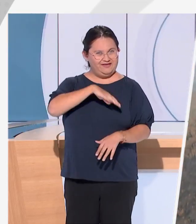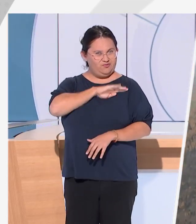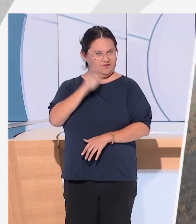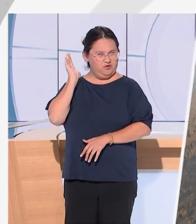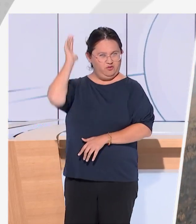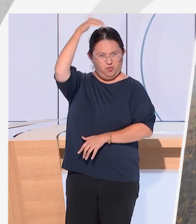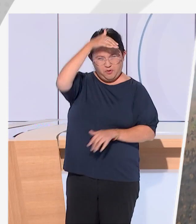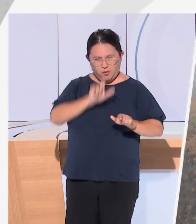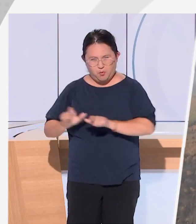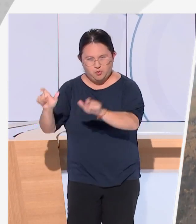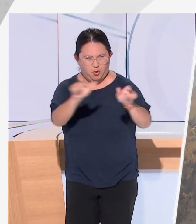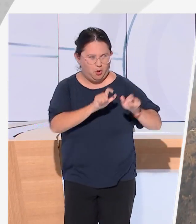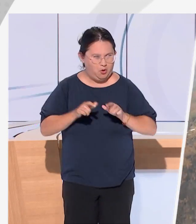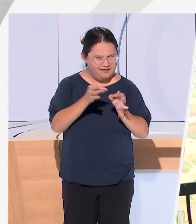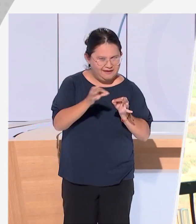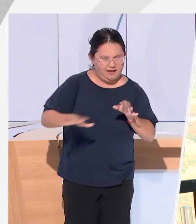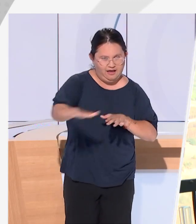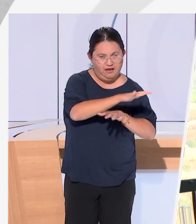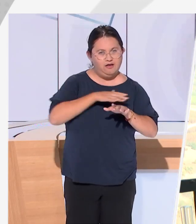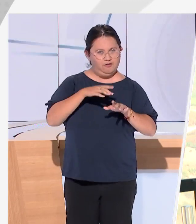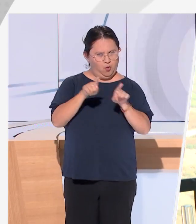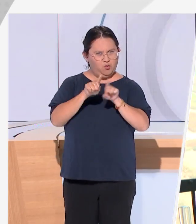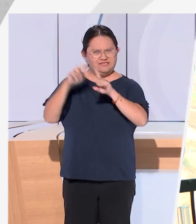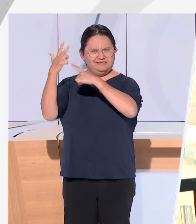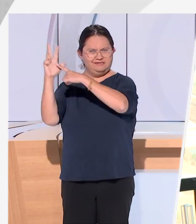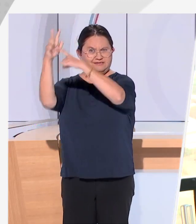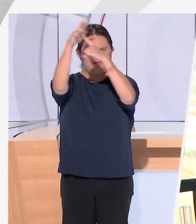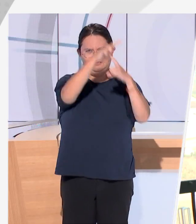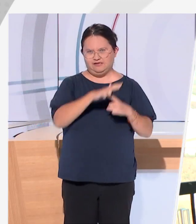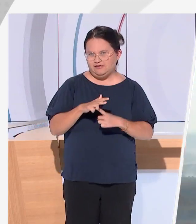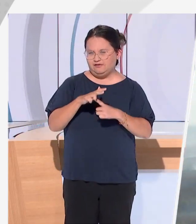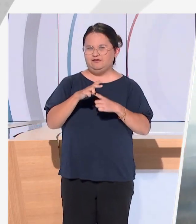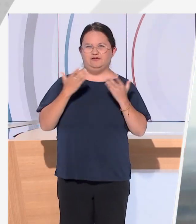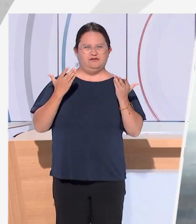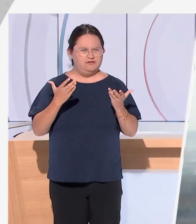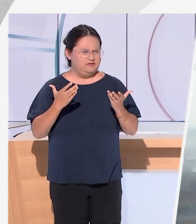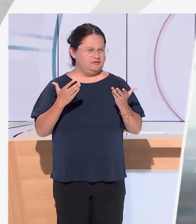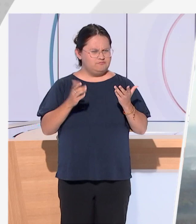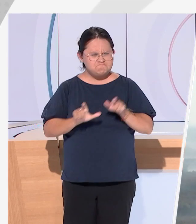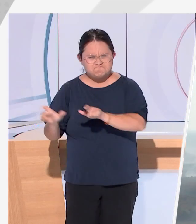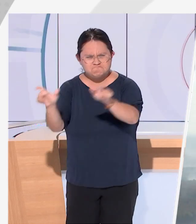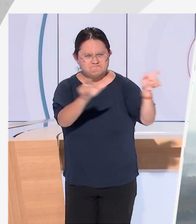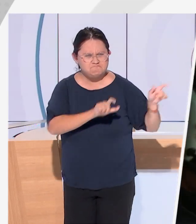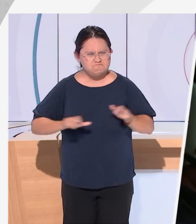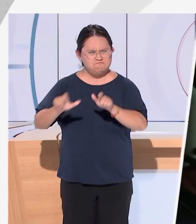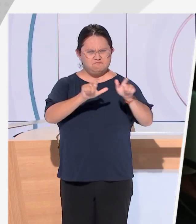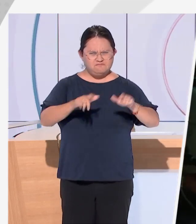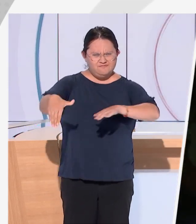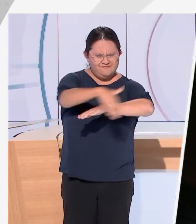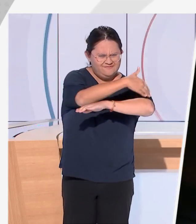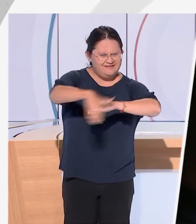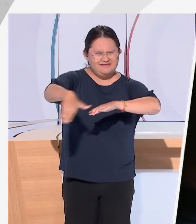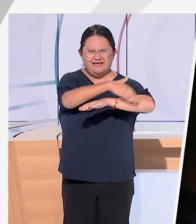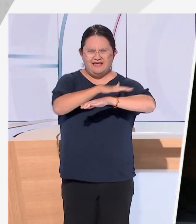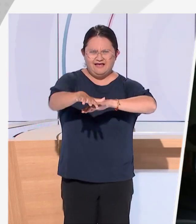une surveillance au sol mais surtout dans les airs. L'objectif il est essentiellement de surveiller les lisières, les interfaces